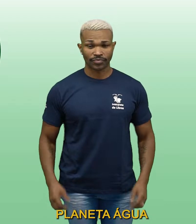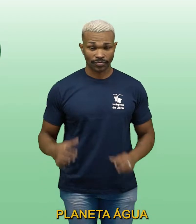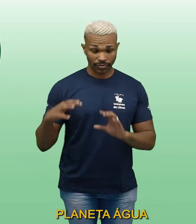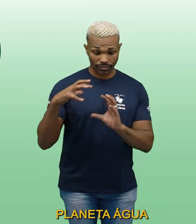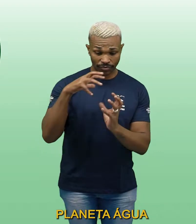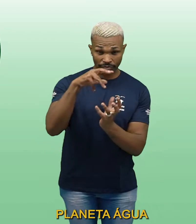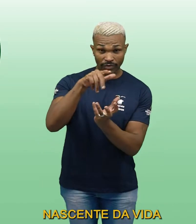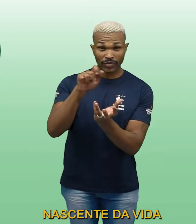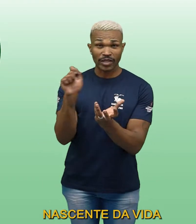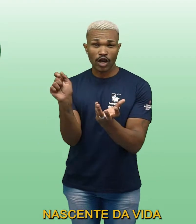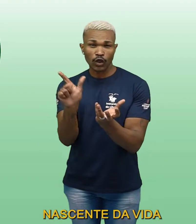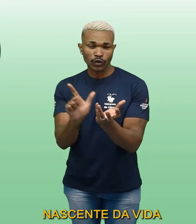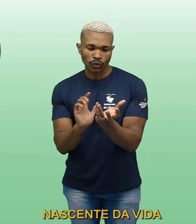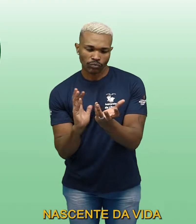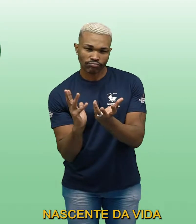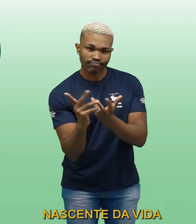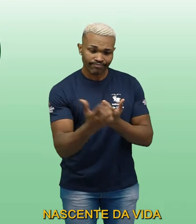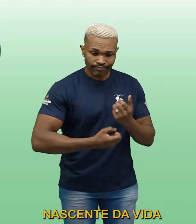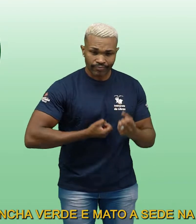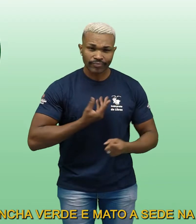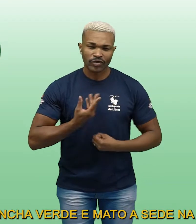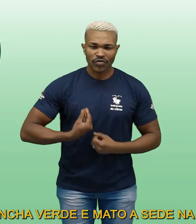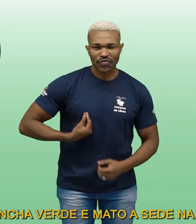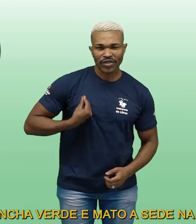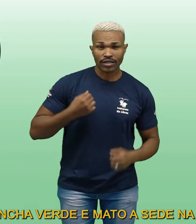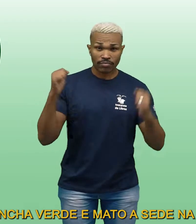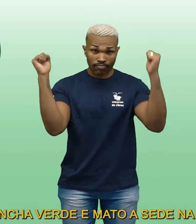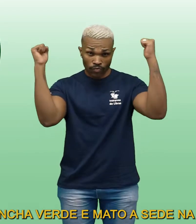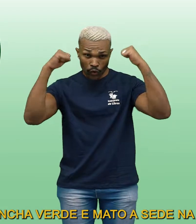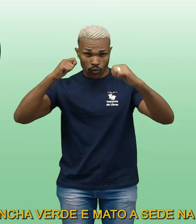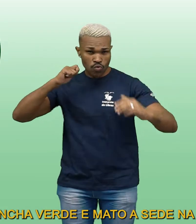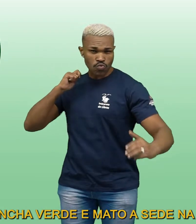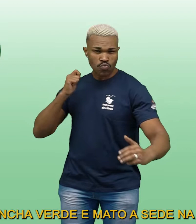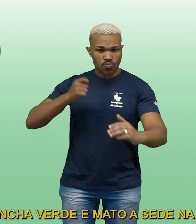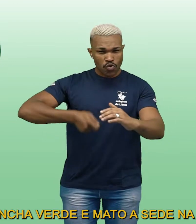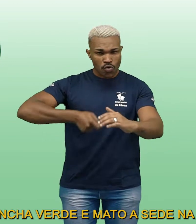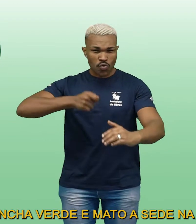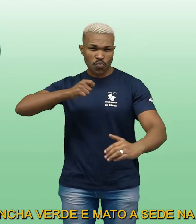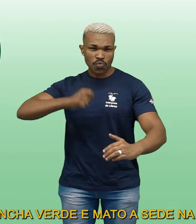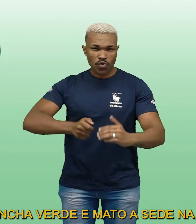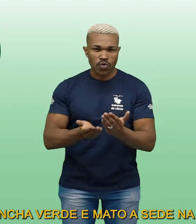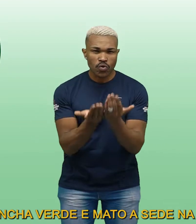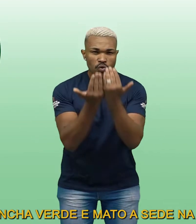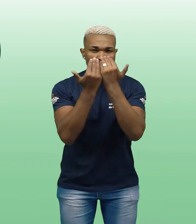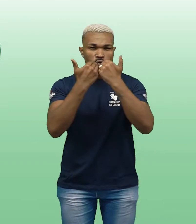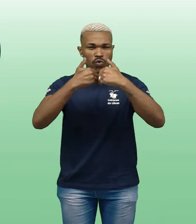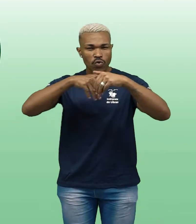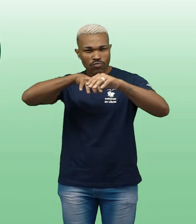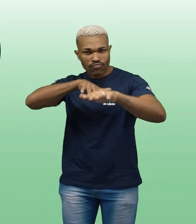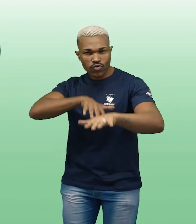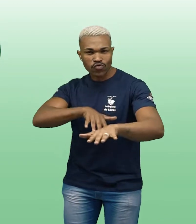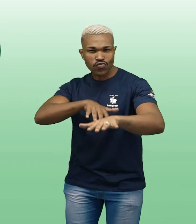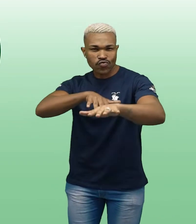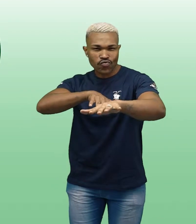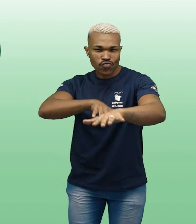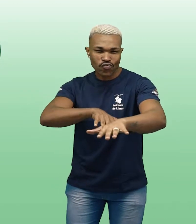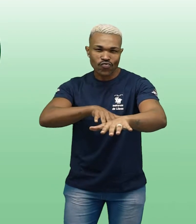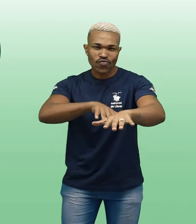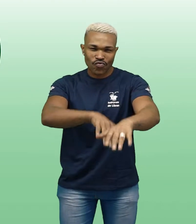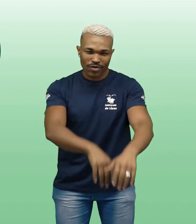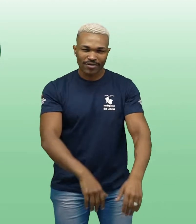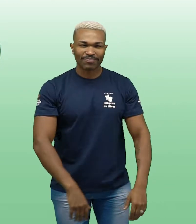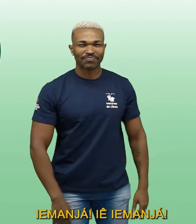Planeta Água, nascente da vida, sou mancha verde e mato a sede na avenida.